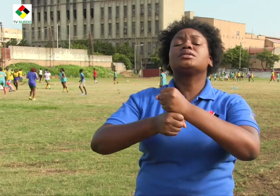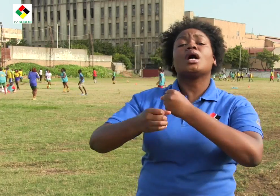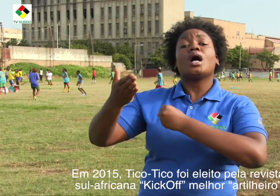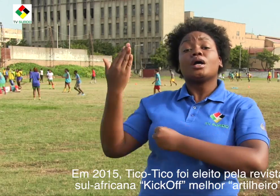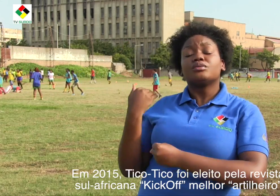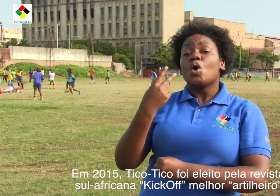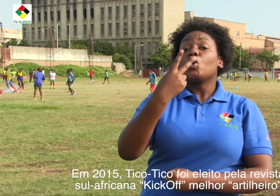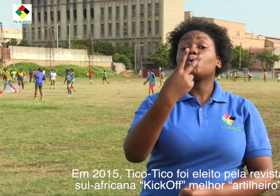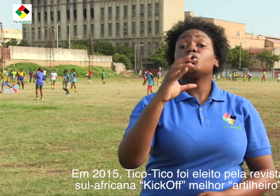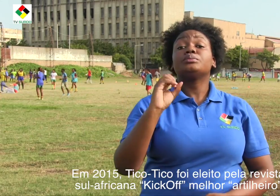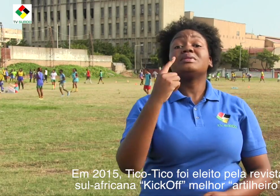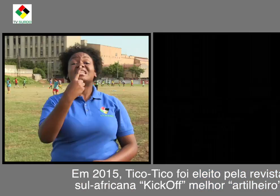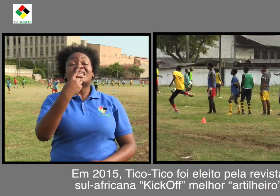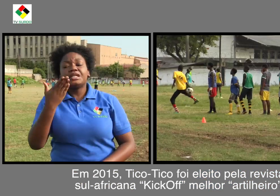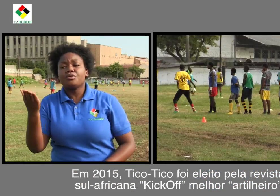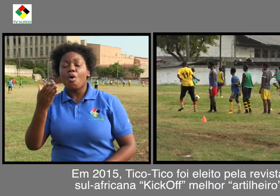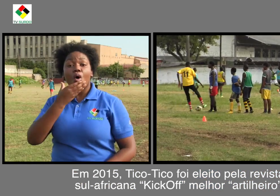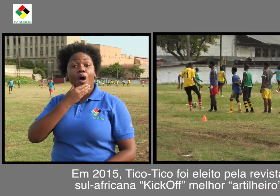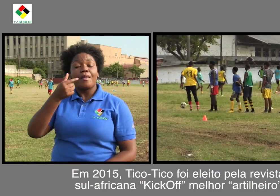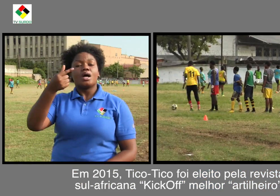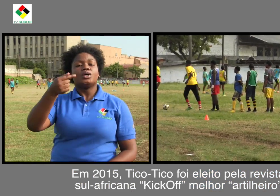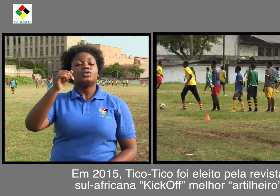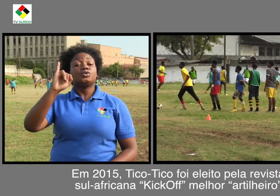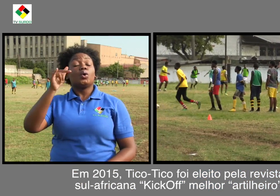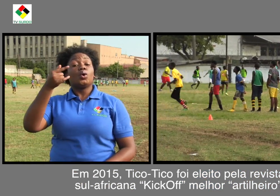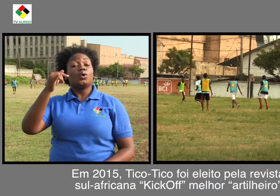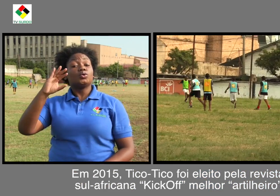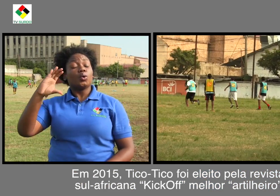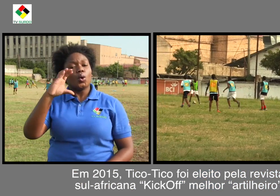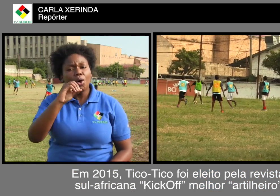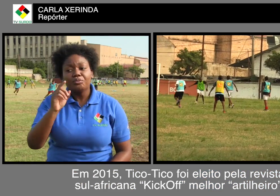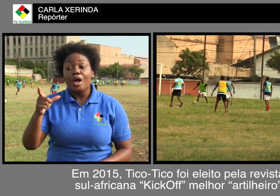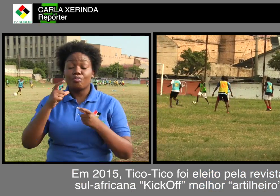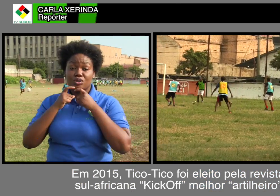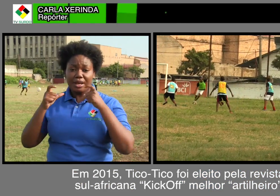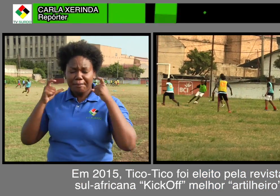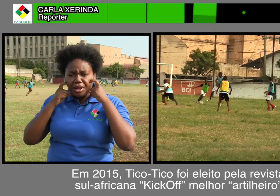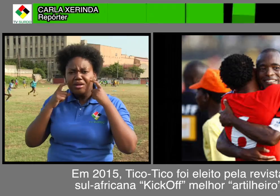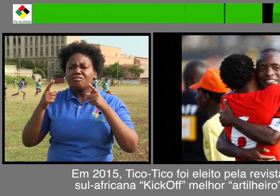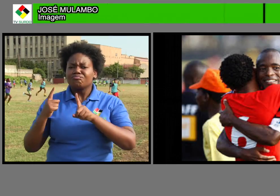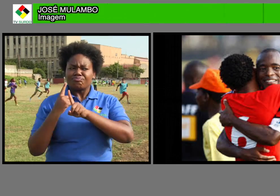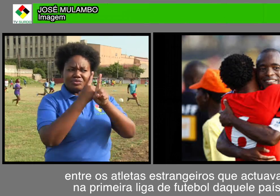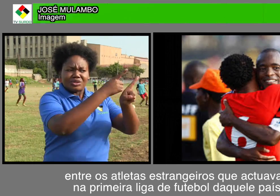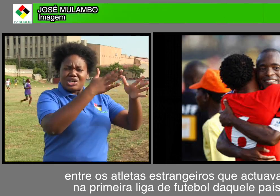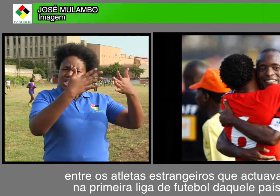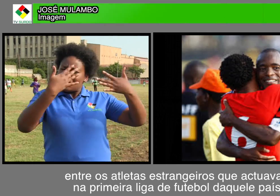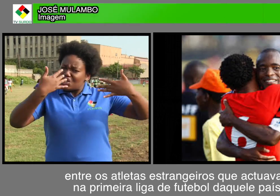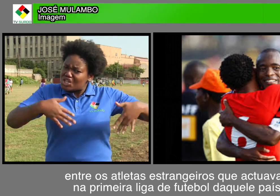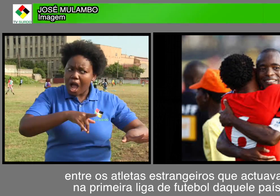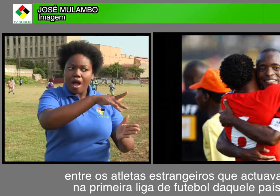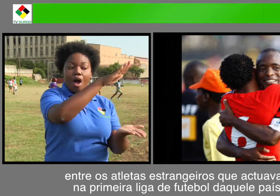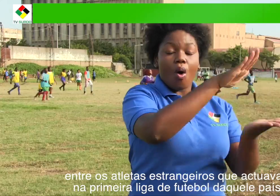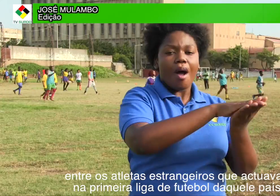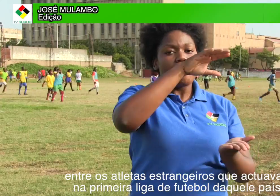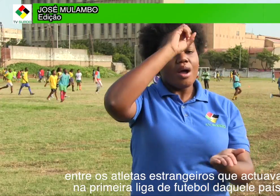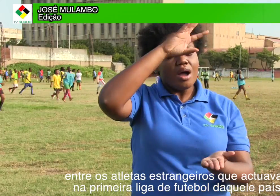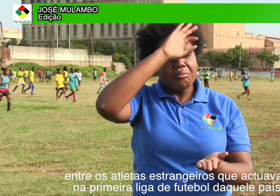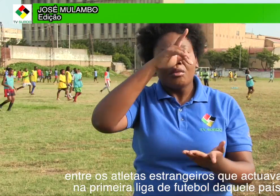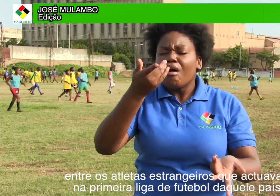2015, Tico Tico foi eleito pela revista sul-africana Kick-Off, melhor artilheiro entre os atletas estrangeiros que atuavam na primeira